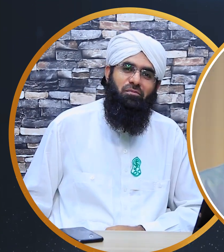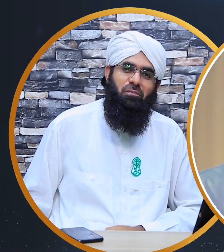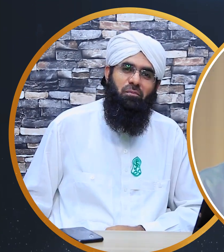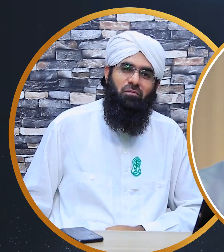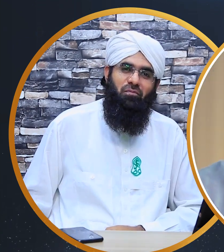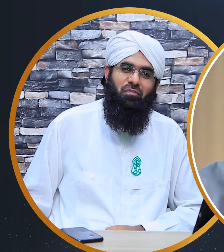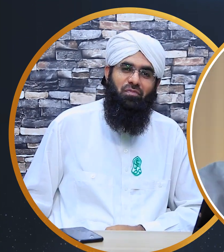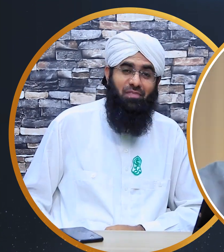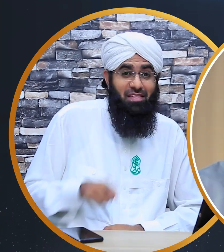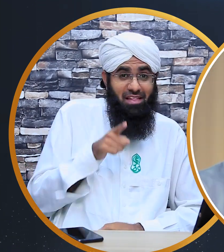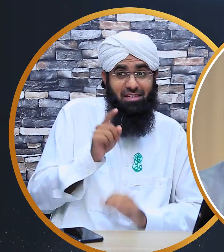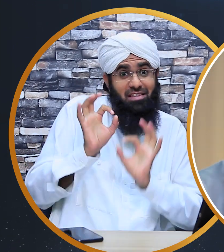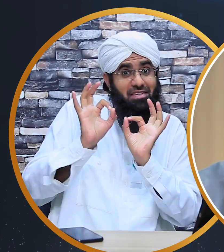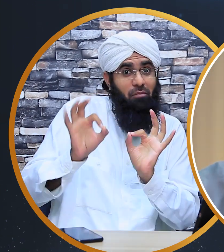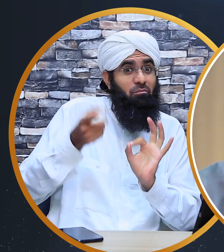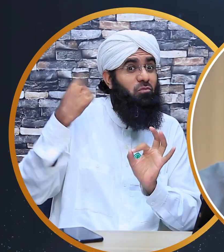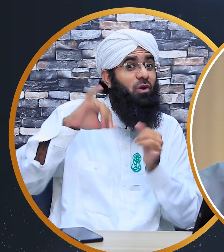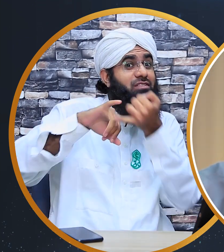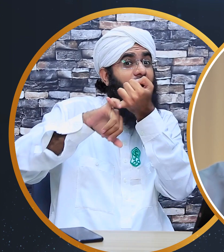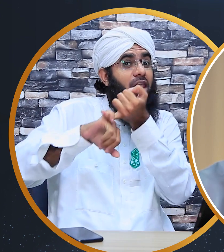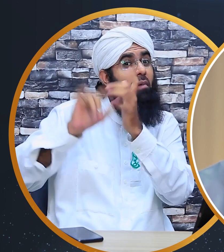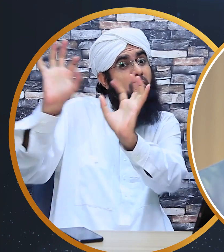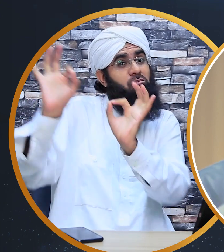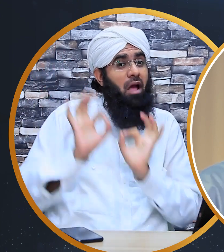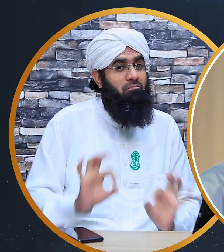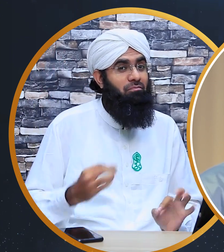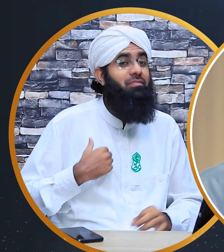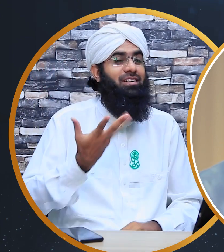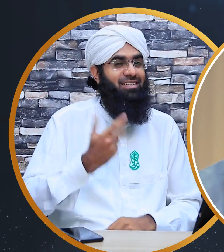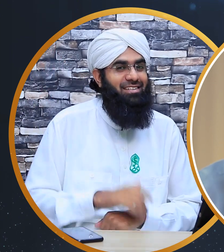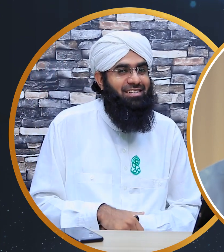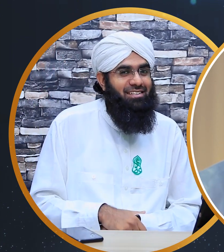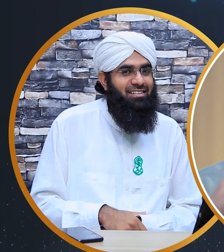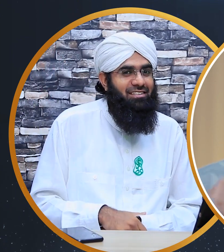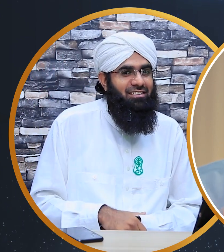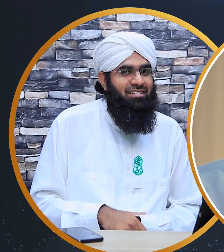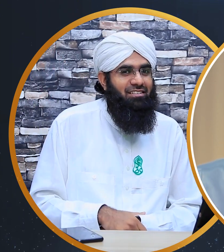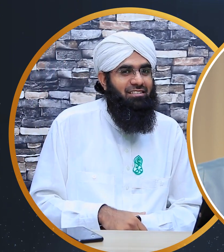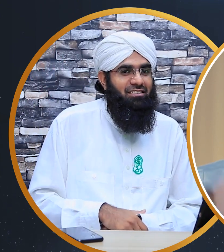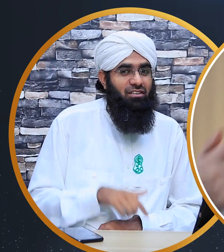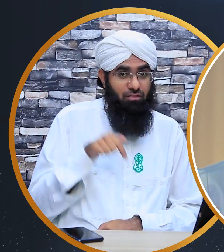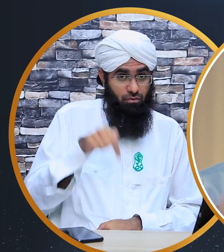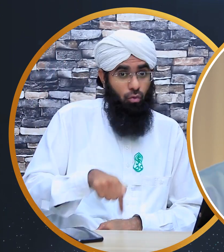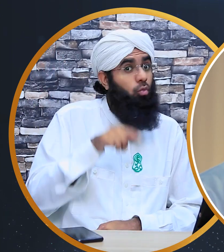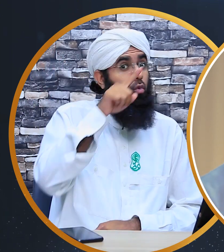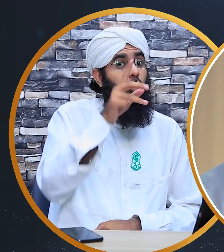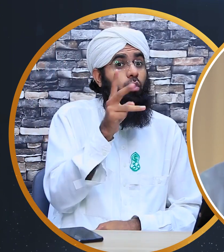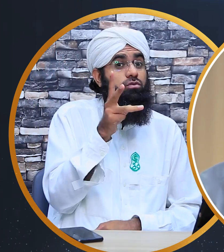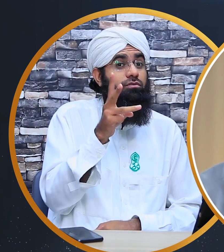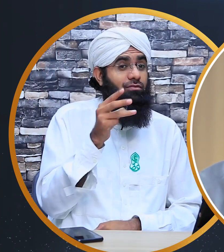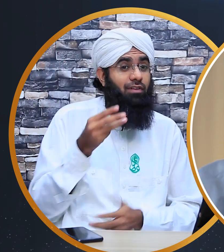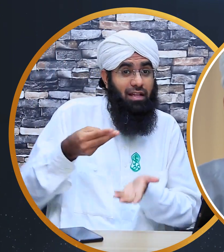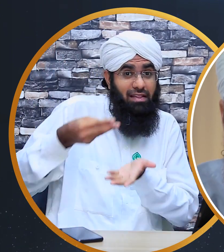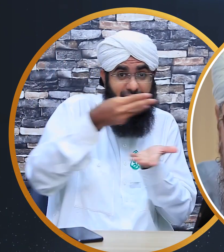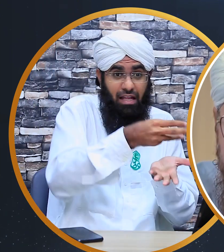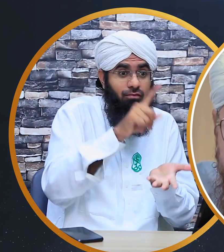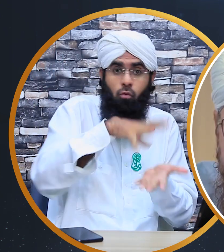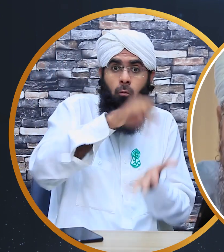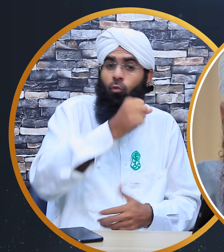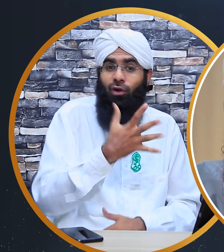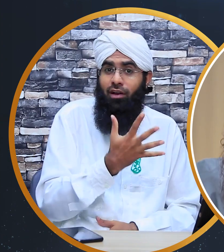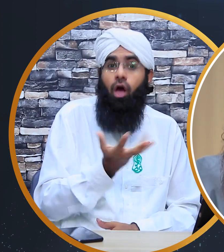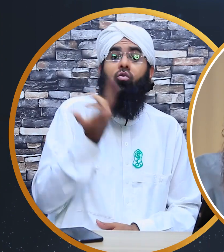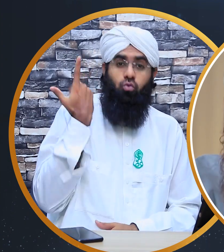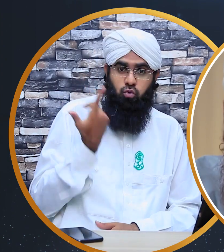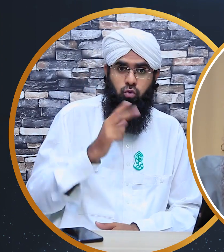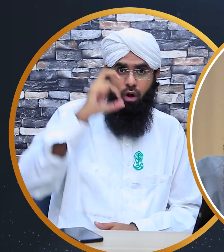کہیں ہم یہ والا کام تو نہیں کر رہے جو ثعلبہ نے کیا تھا؟ اور پھر ایسی لعنت ہوتی ہے کہ پھر اس کی زکوٰۃ بھی قبول نہ کی گئی۔ علماء نے اس پر بھی